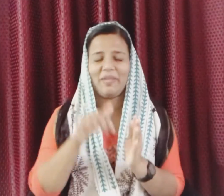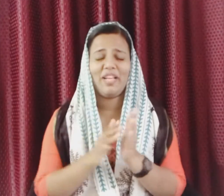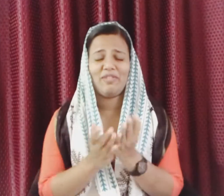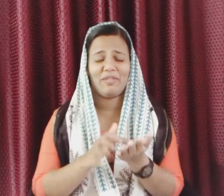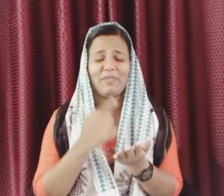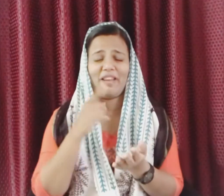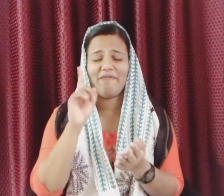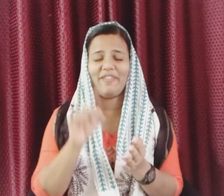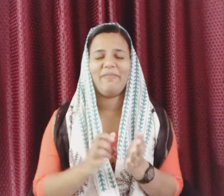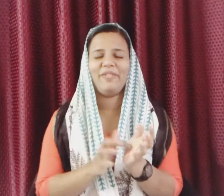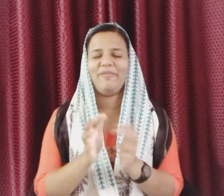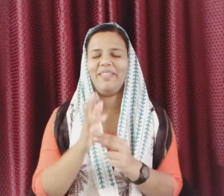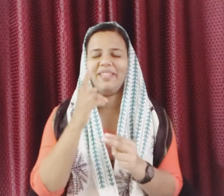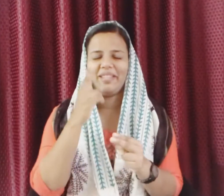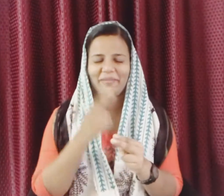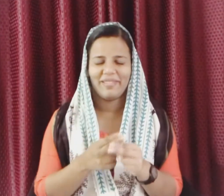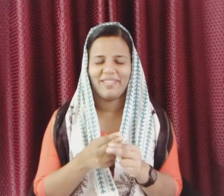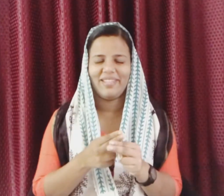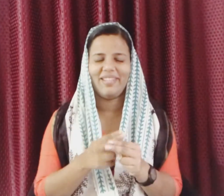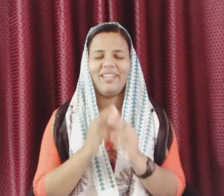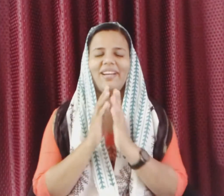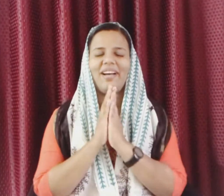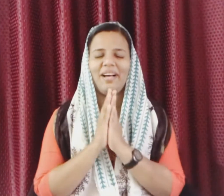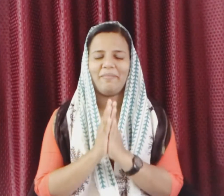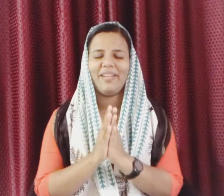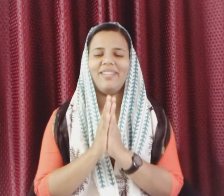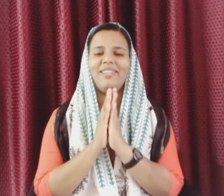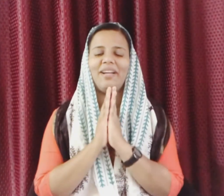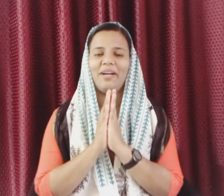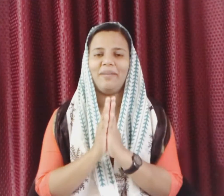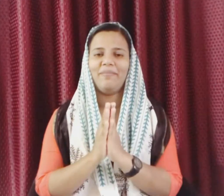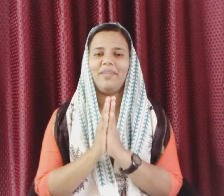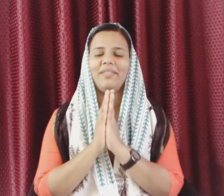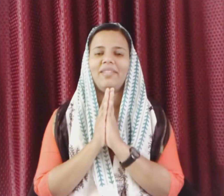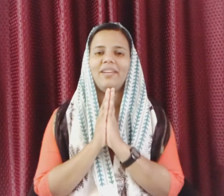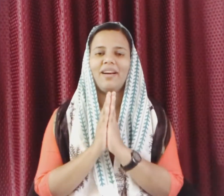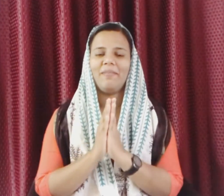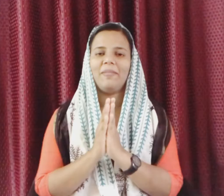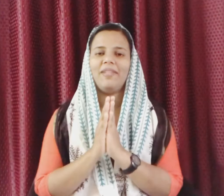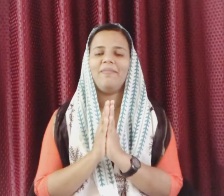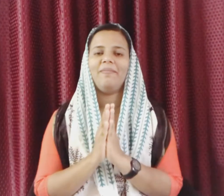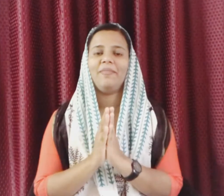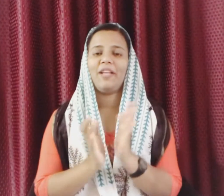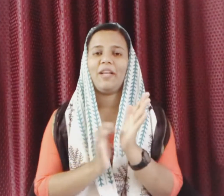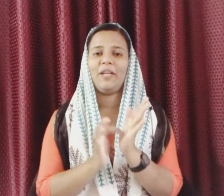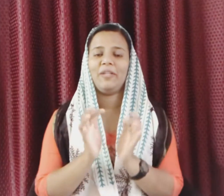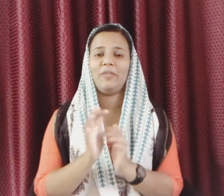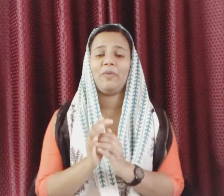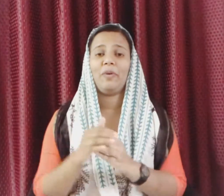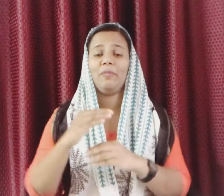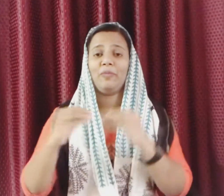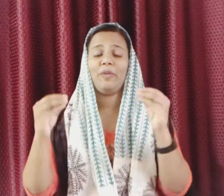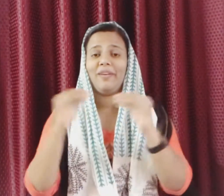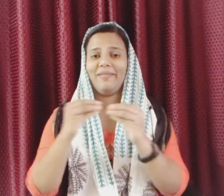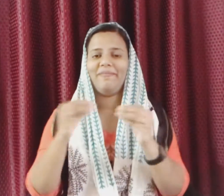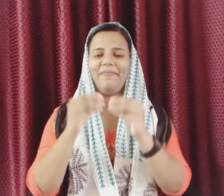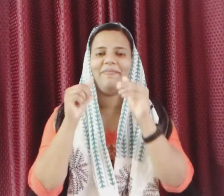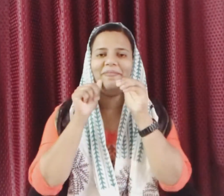ഞങ്ങളോട് സംസാരിക്കുന്നതിനായിട്ട് സ്തോത്രം. യേശു ക്രിസ്തുവിൻ നാമത്തിൽ തന്നെ ആമേൻ, ആമേൻ, ആമീൻ. കർത്താവ് നിങ്ങളെ ധാരാളം